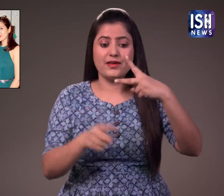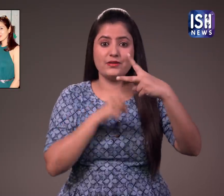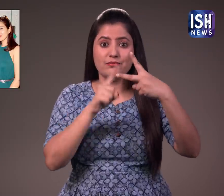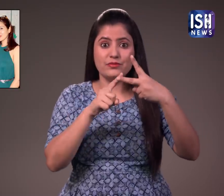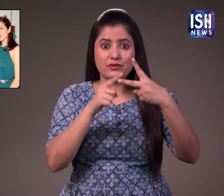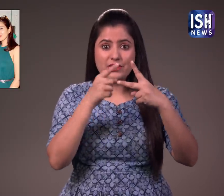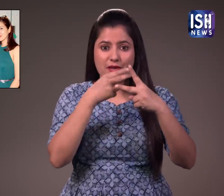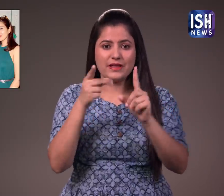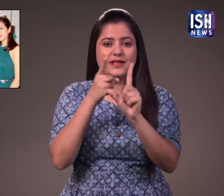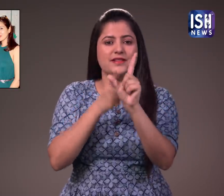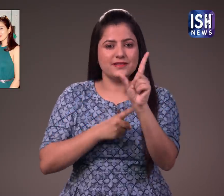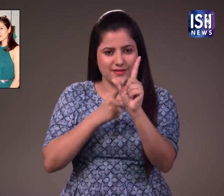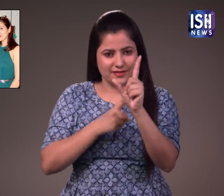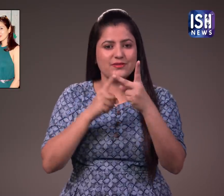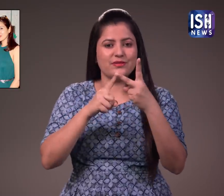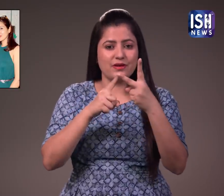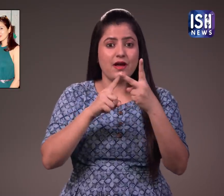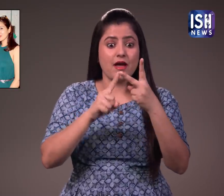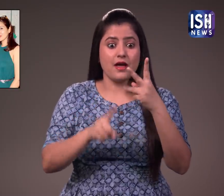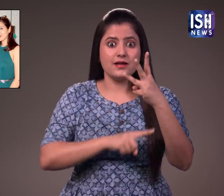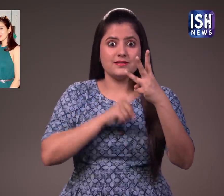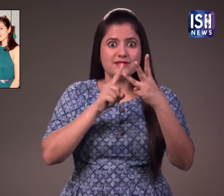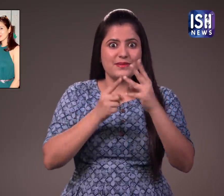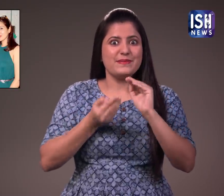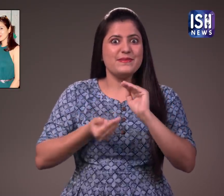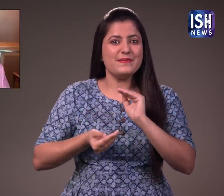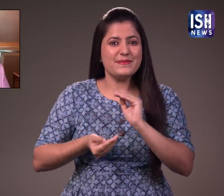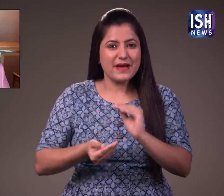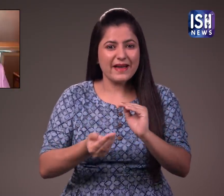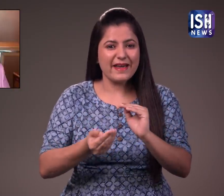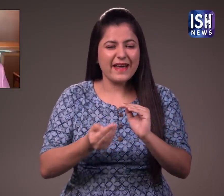दुख तब हुआ जब उन्होंने अपनी चार महिने की बच्ची को खो दिया